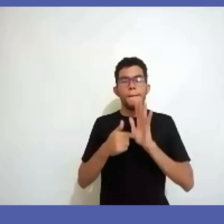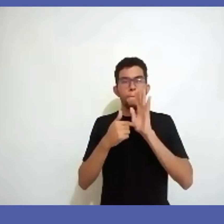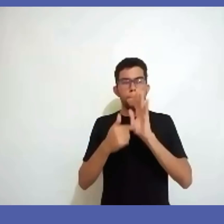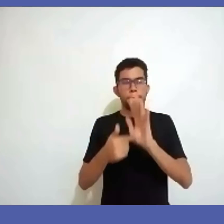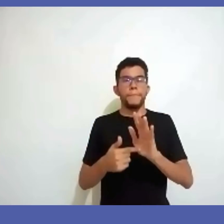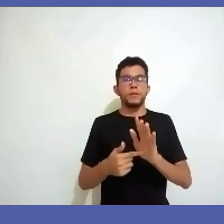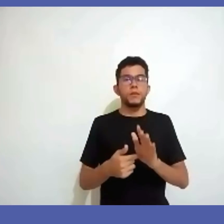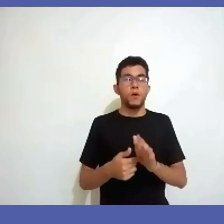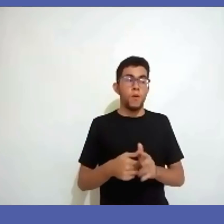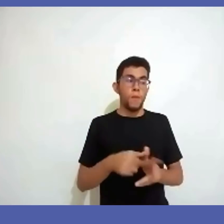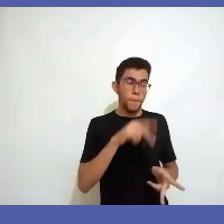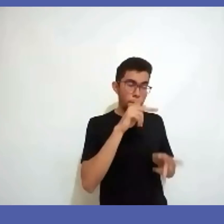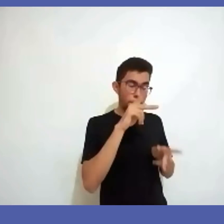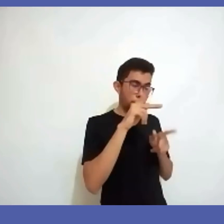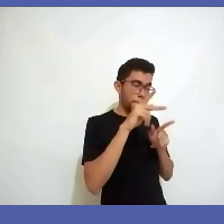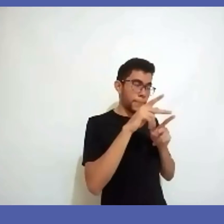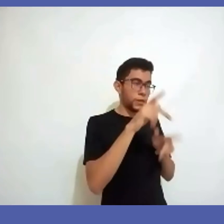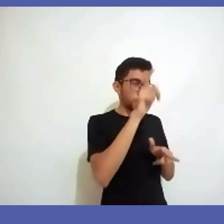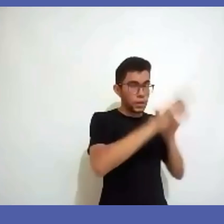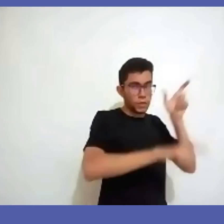Mateus 1,17.